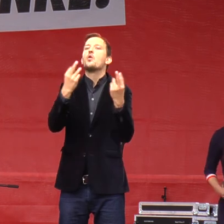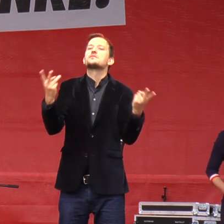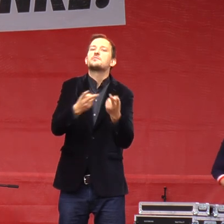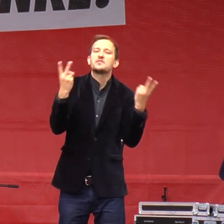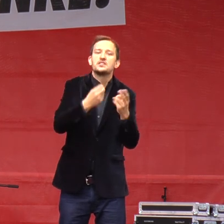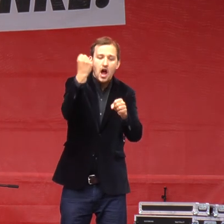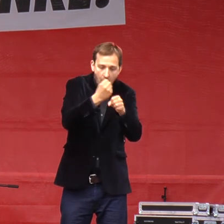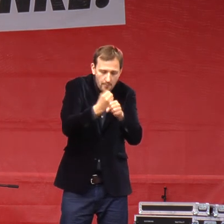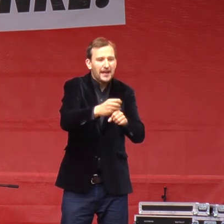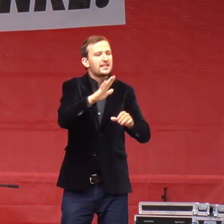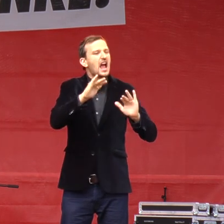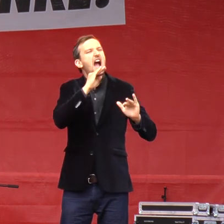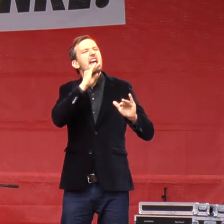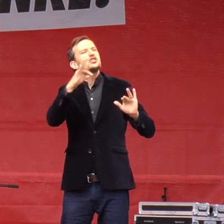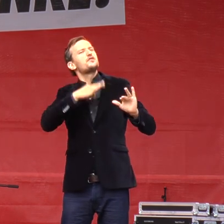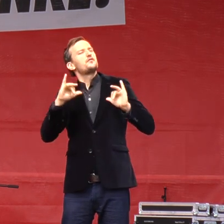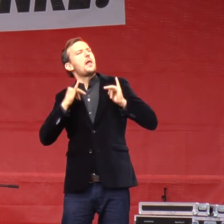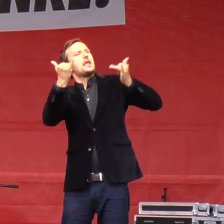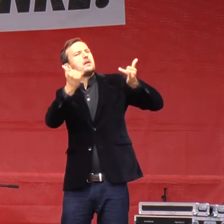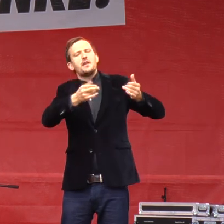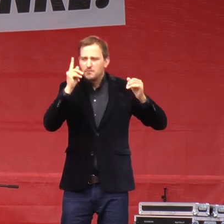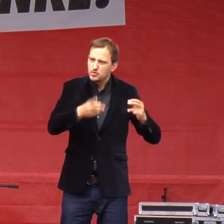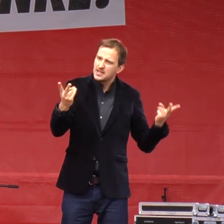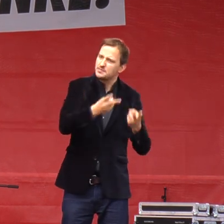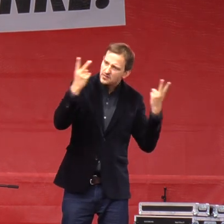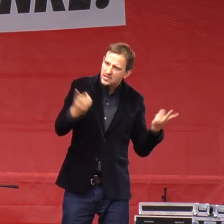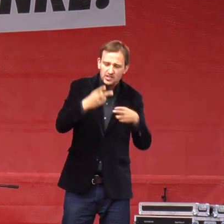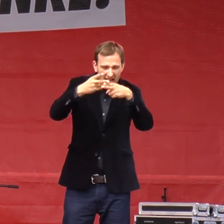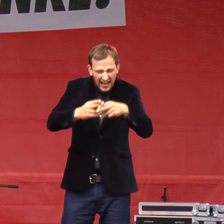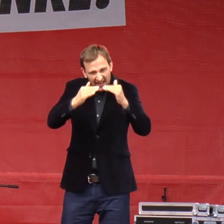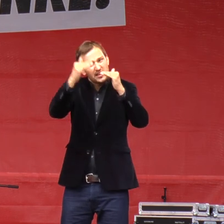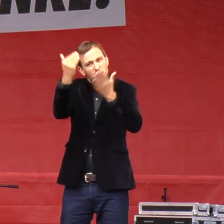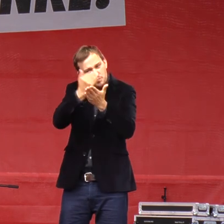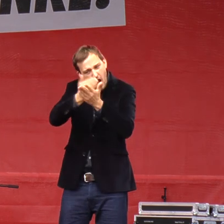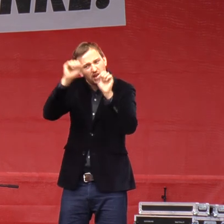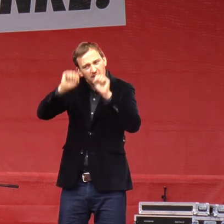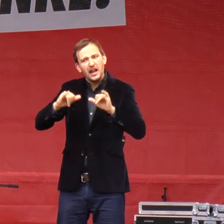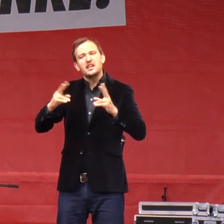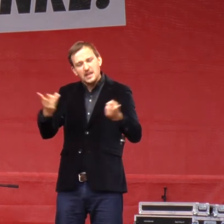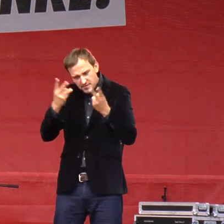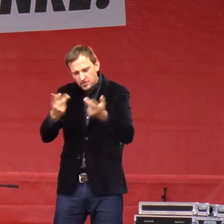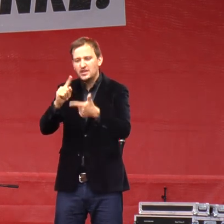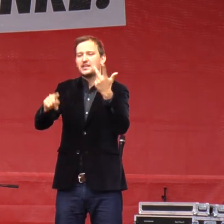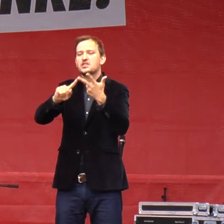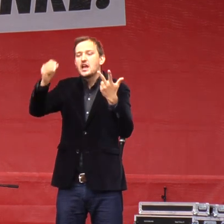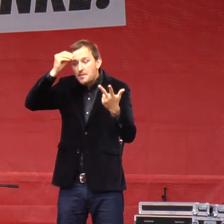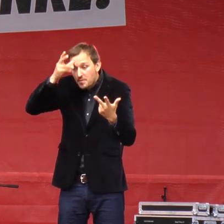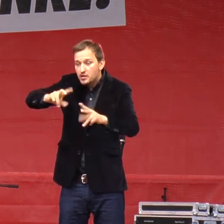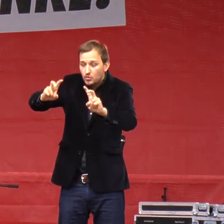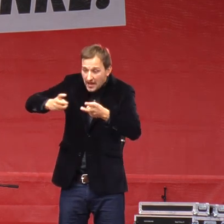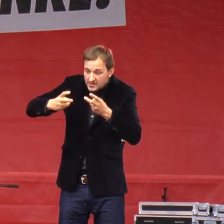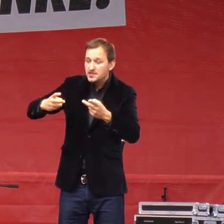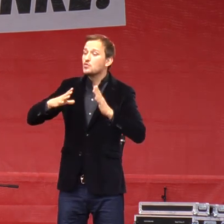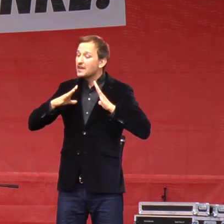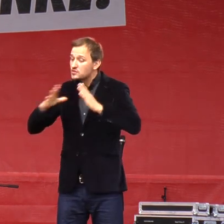du von deiner Arbeit leben können musst, dass du eine lebensstandardsichernde Rente ansparst, dass investiert wird in Bildung, Erziehung,